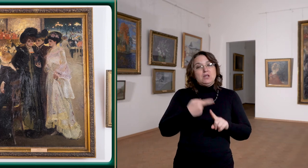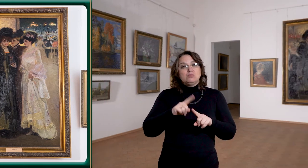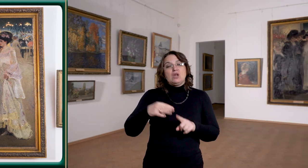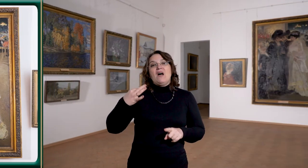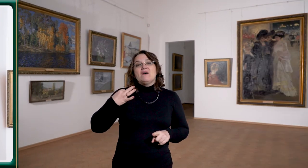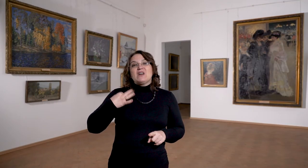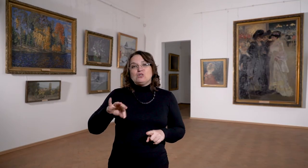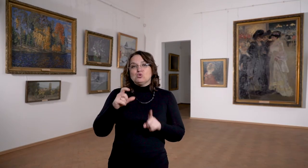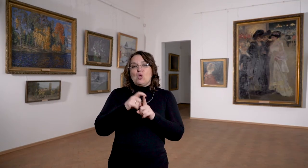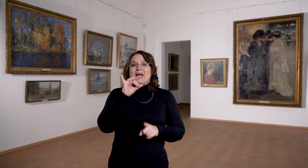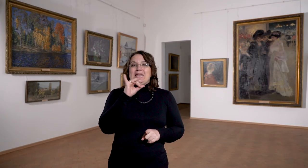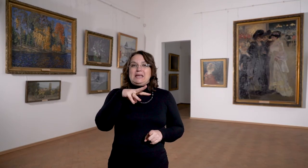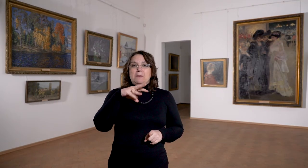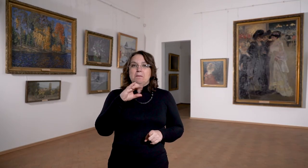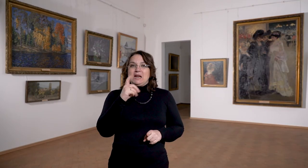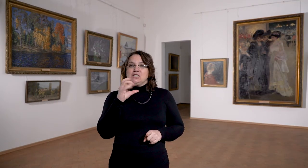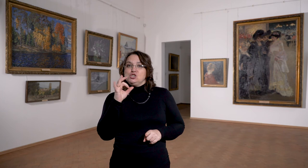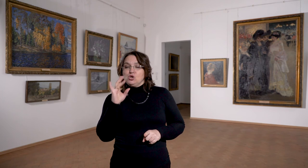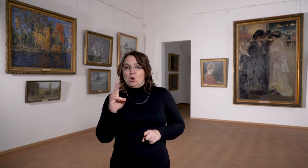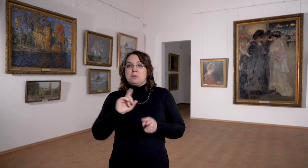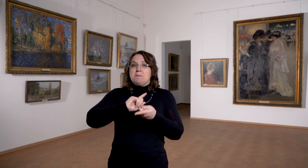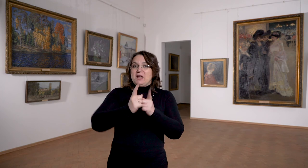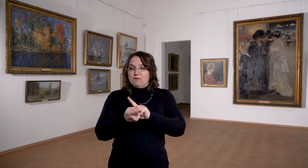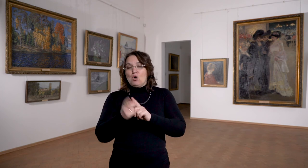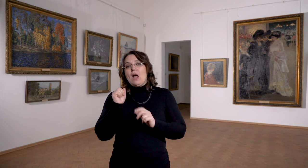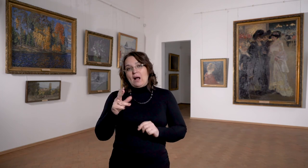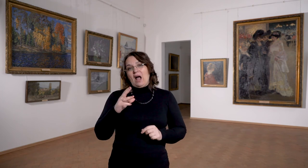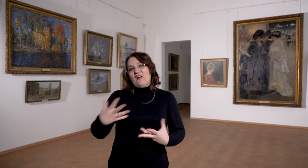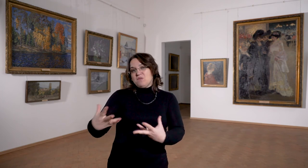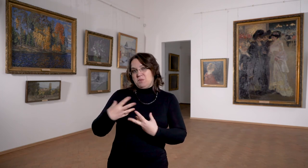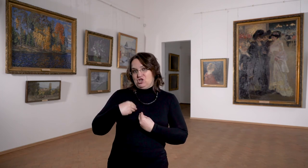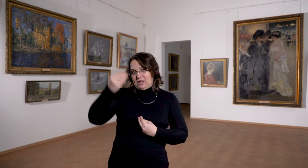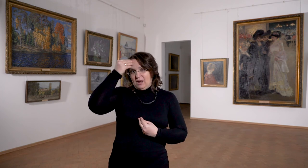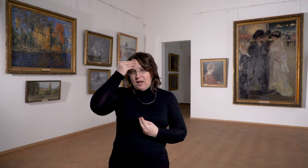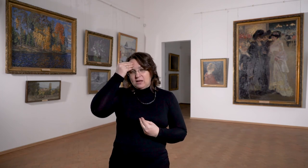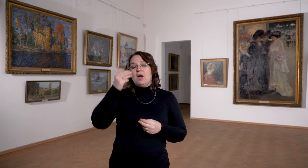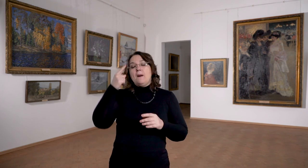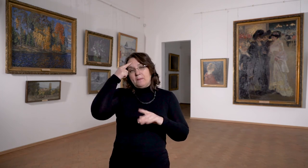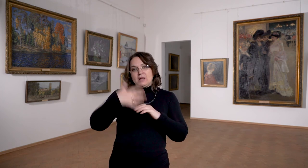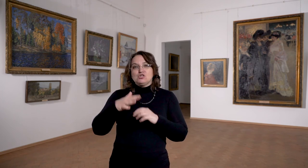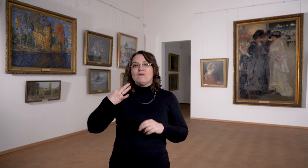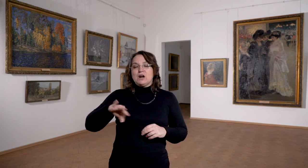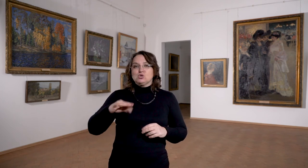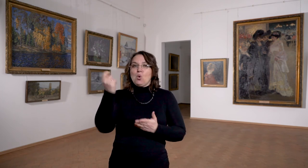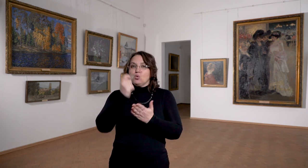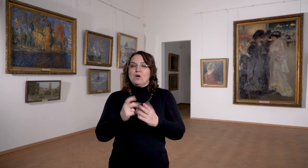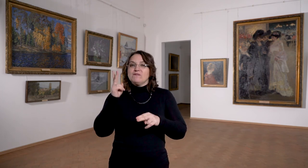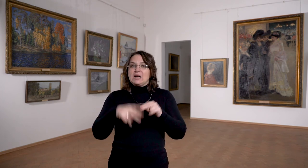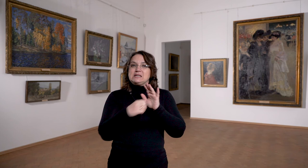что французские художники в конце 19 столетия явились основателями такого направления в искусстве, как импрессионизм, и